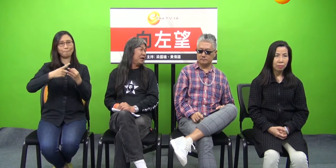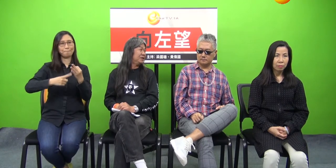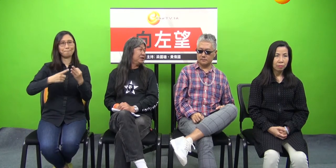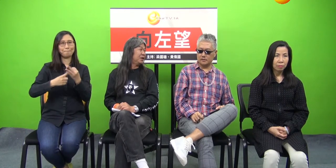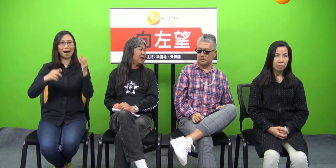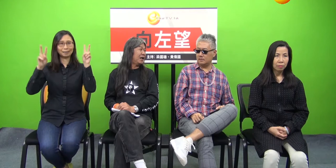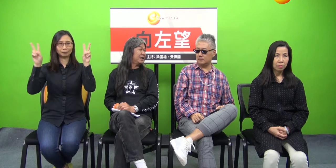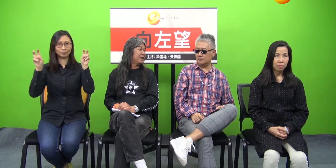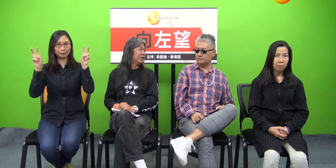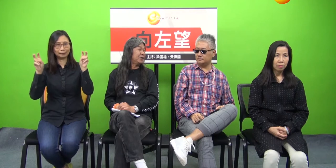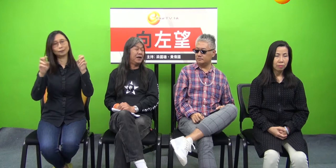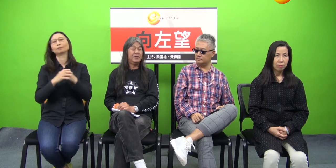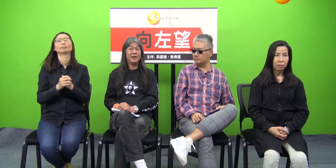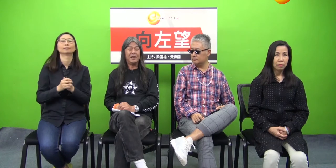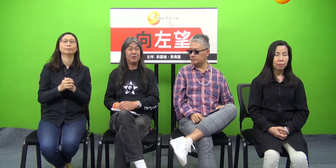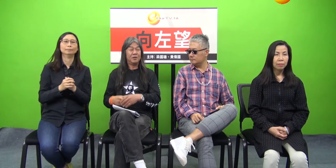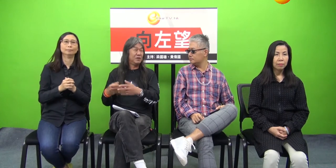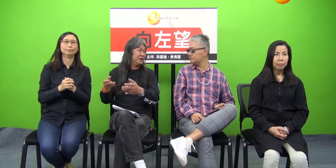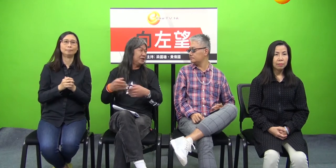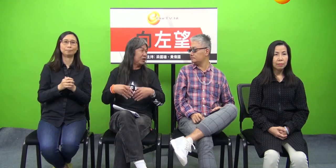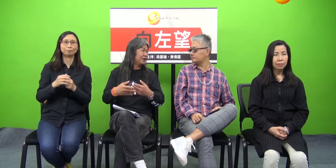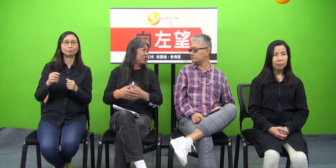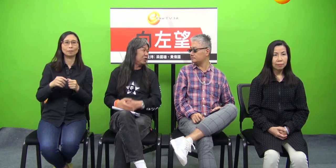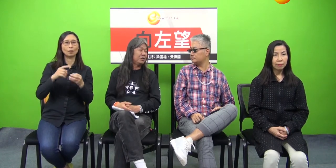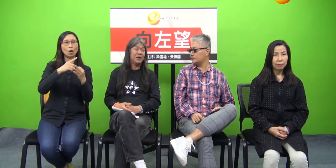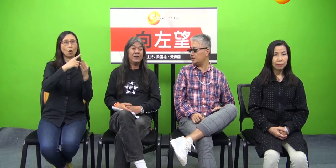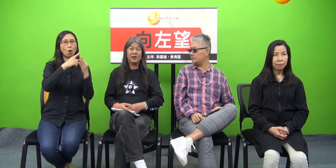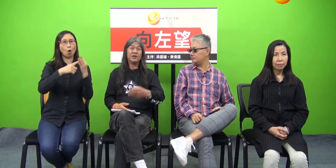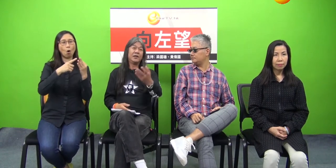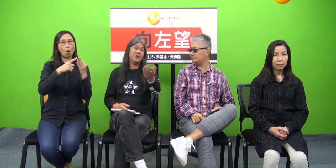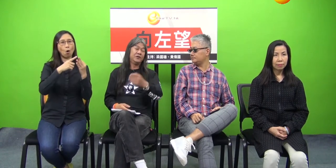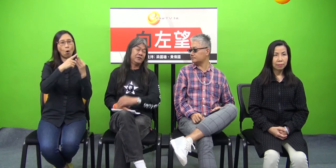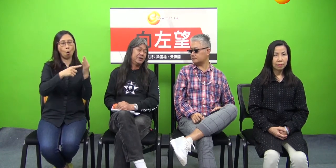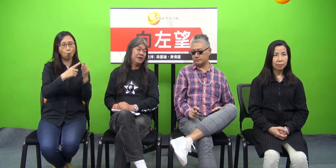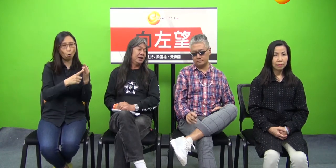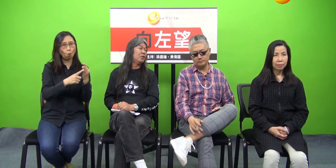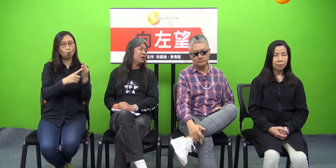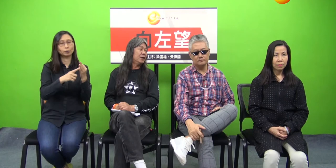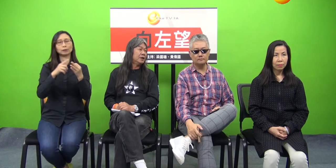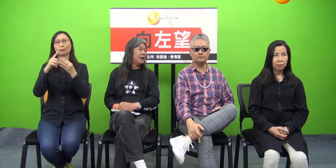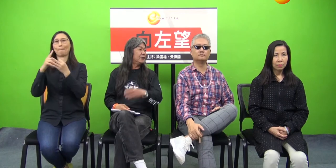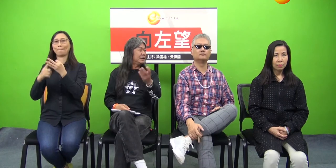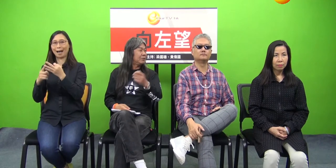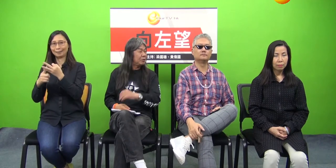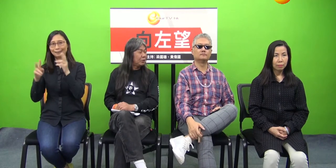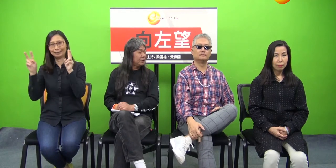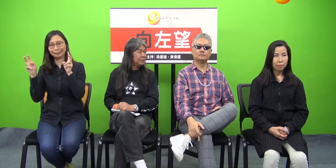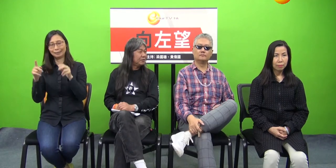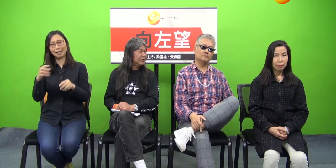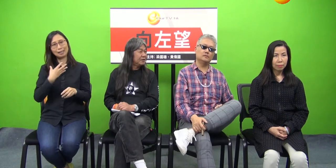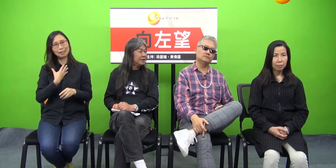係孟子啊嘛，亞聖啊嘛，係咪？即係孔子落嚟就到佢啊嘛。人哋講四端，你有冇啊？惻隱之心你有冇